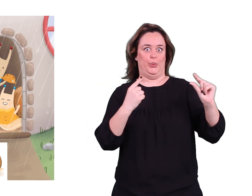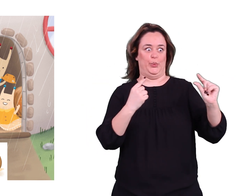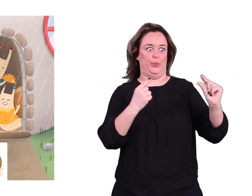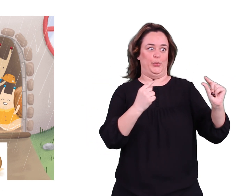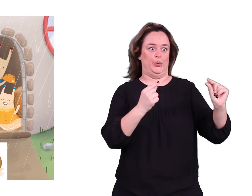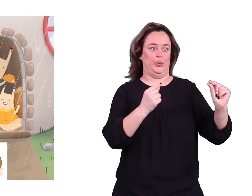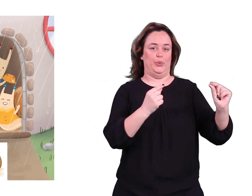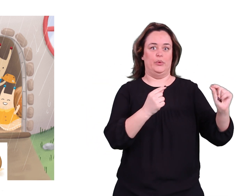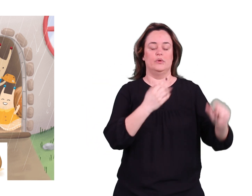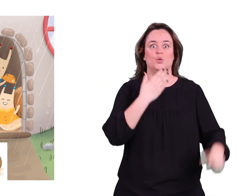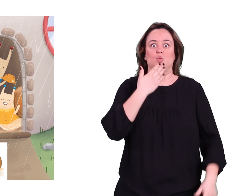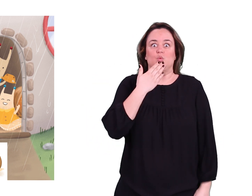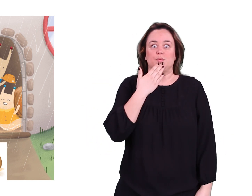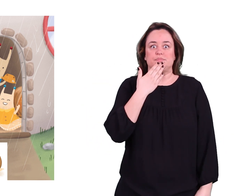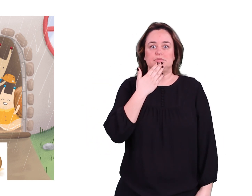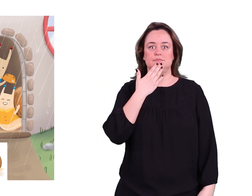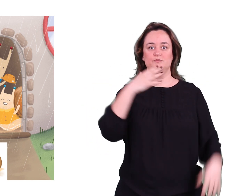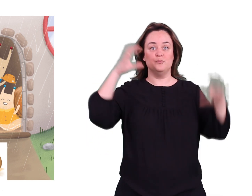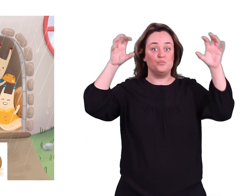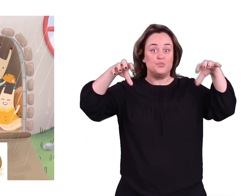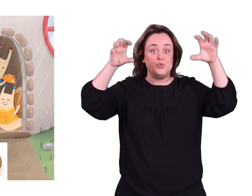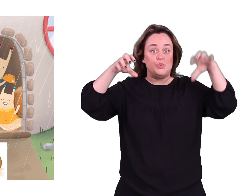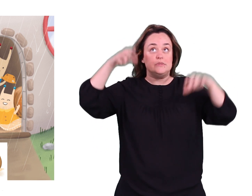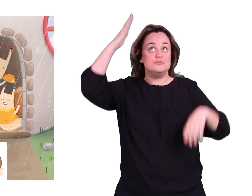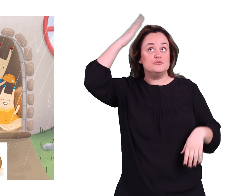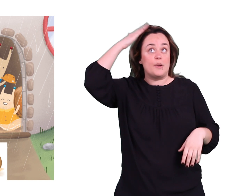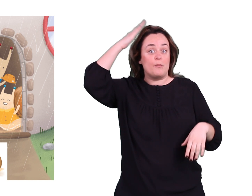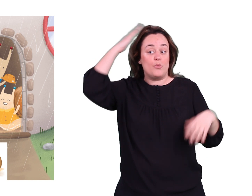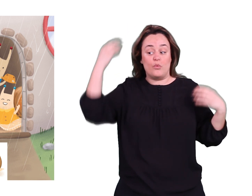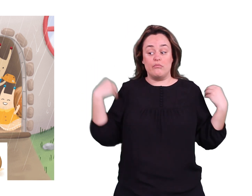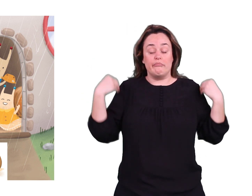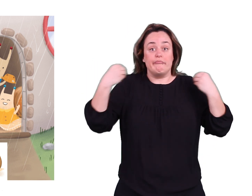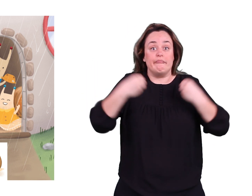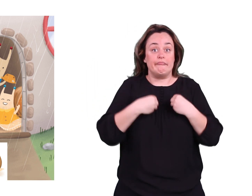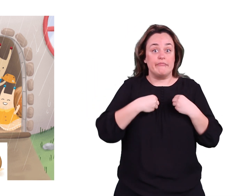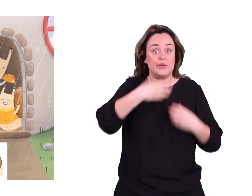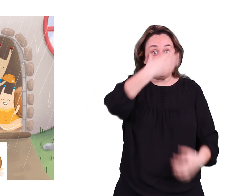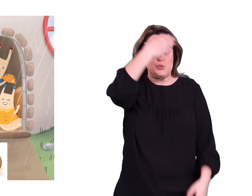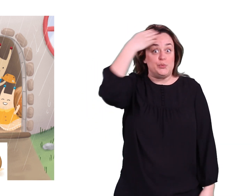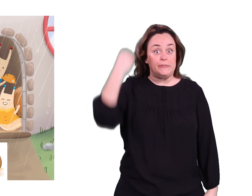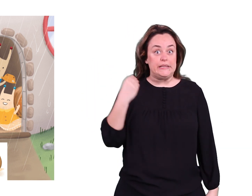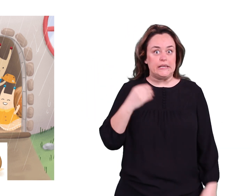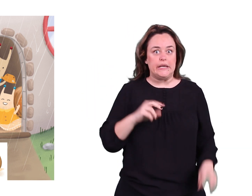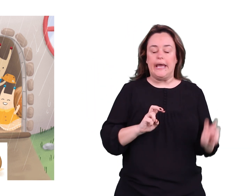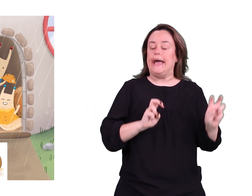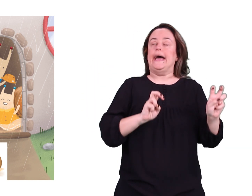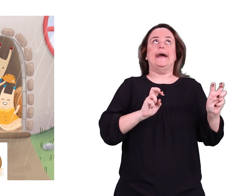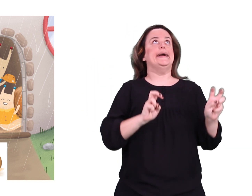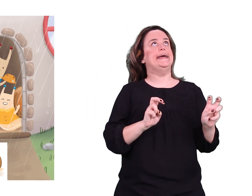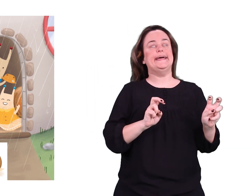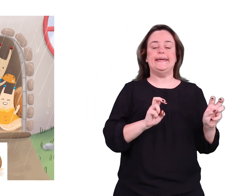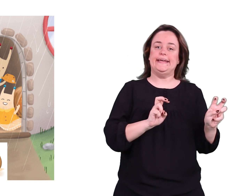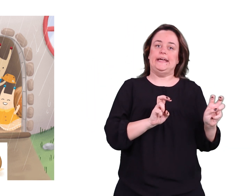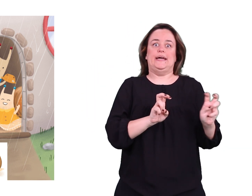Ils en oublieraient presque de mettre leur manteau et leur chapeau de pluie. Et là là!